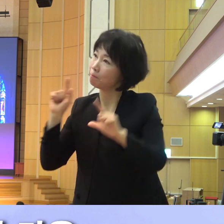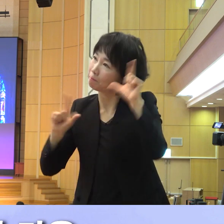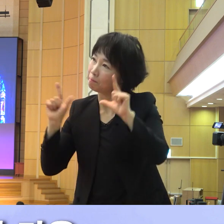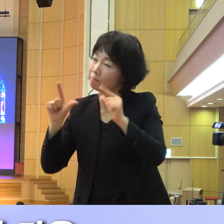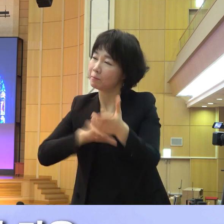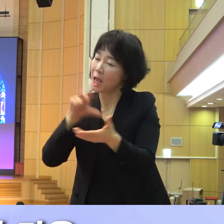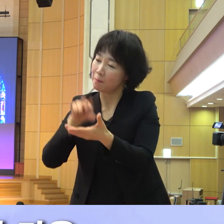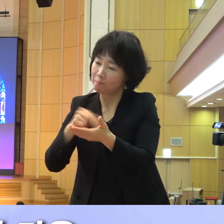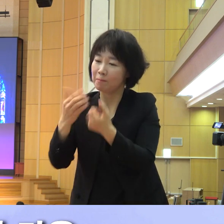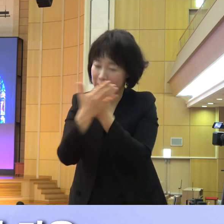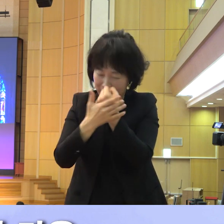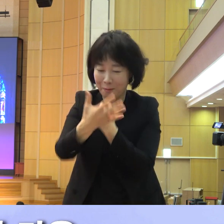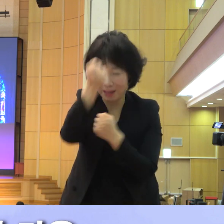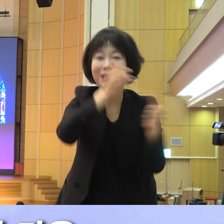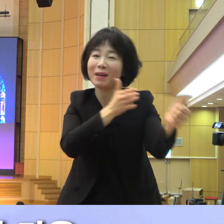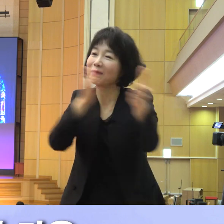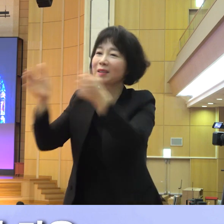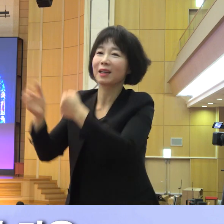받겠습니다.